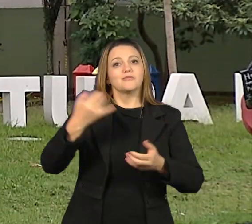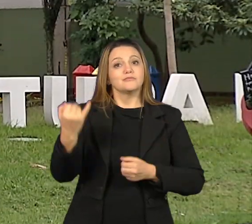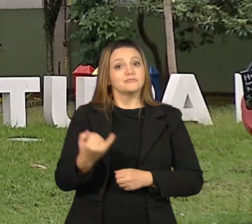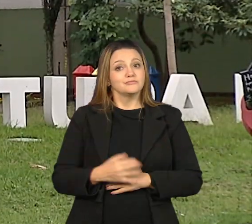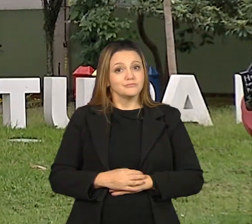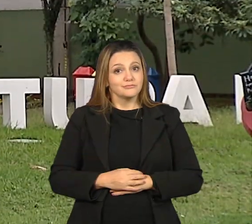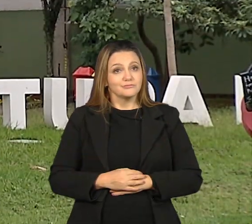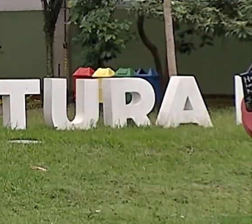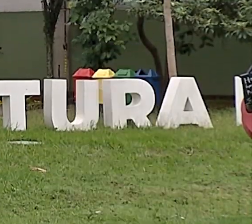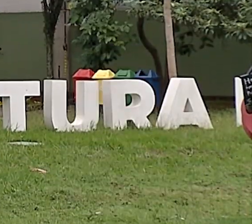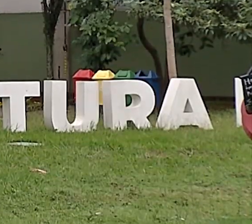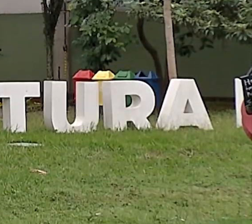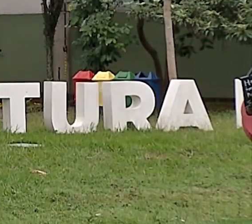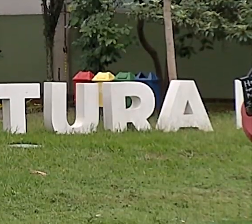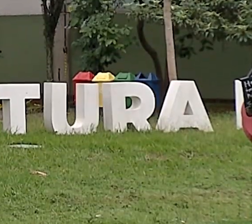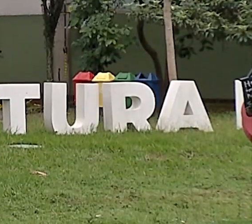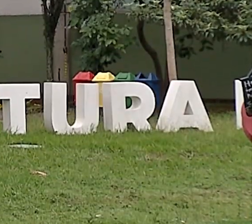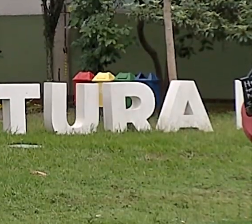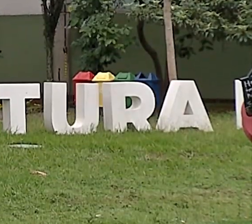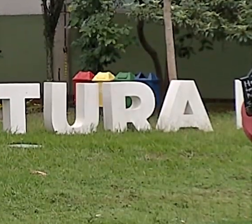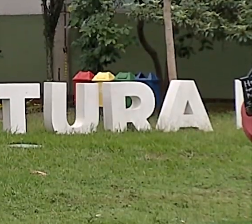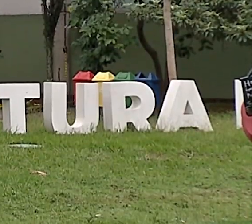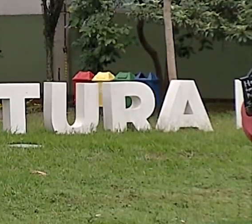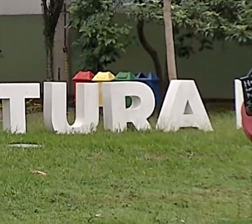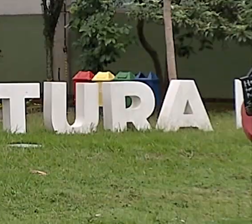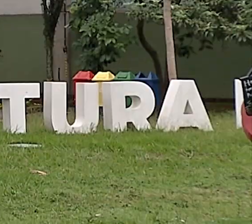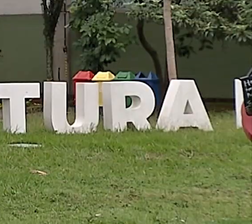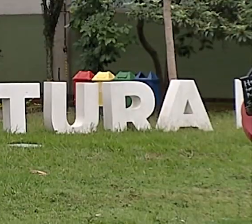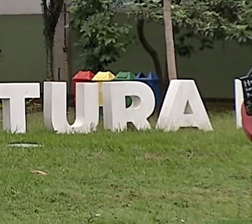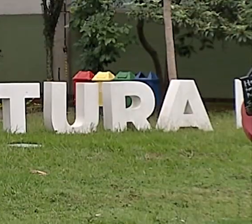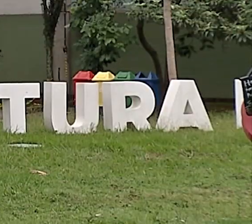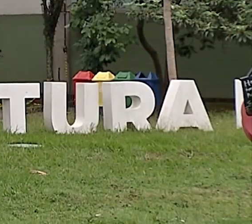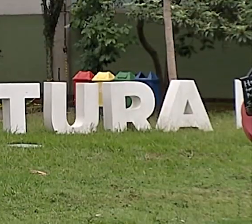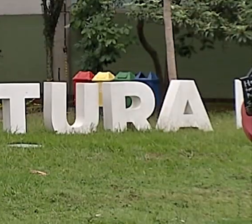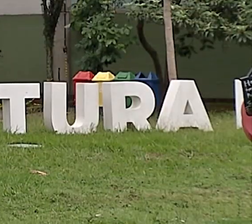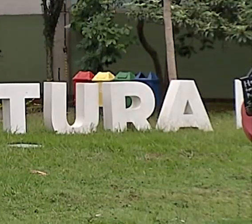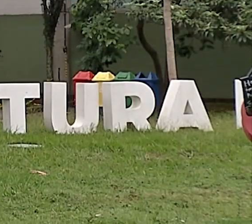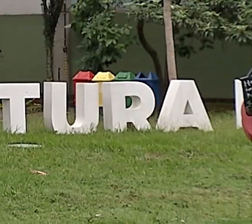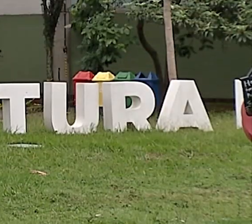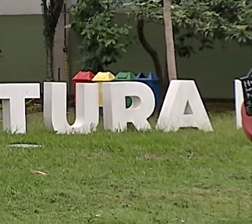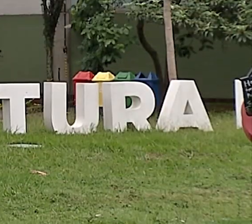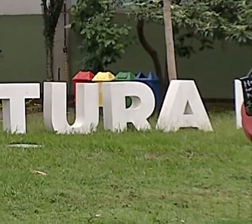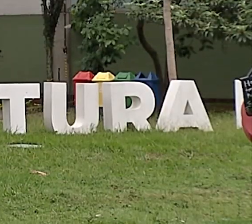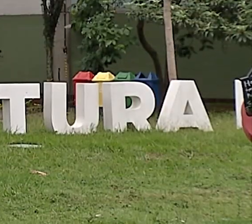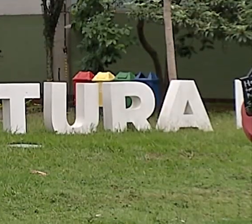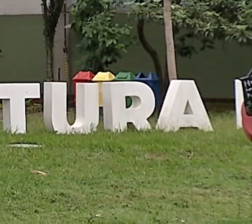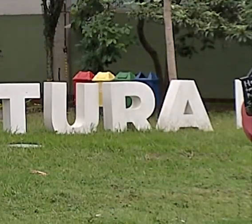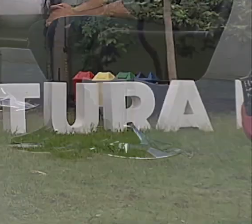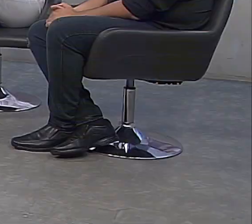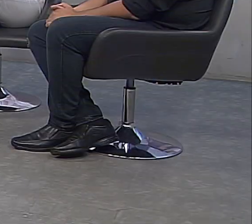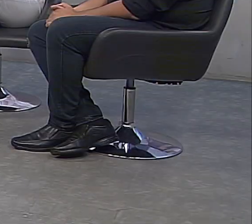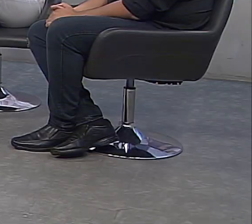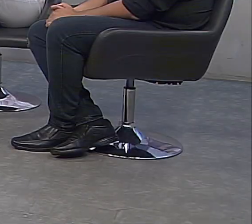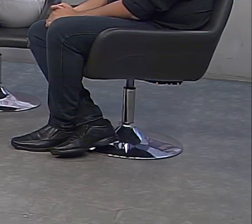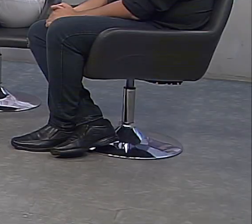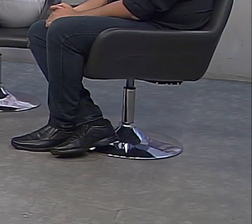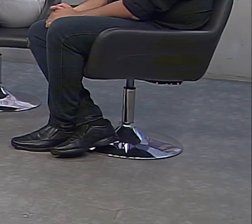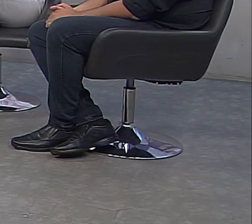Ela é importante para a construção de uma sociedade mais justa e igualitária.